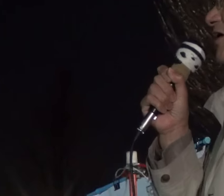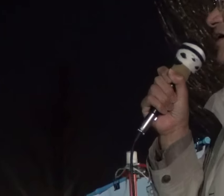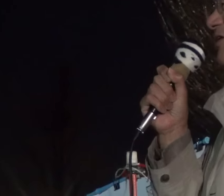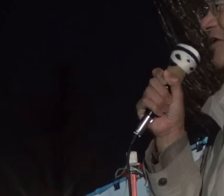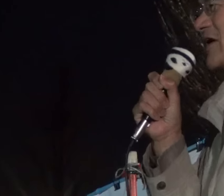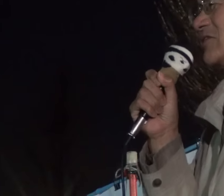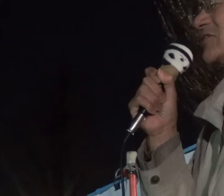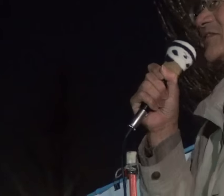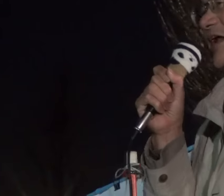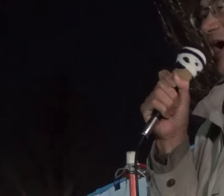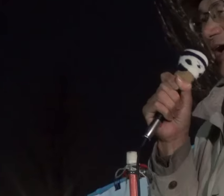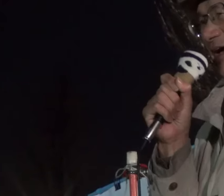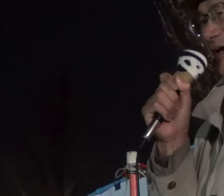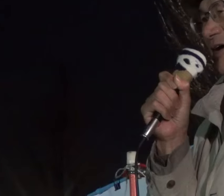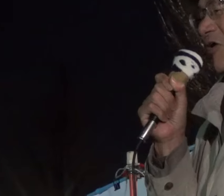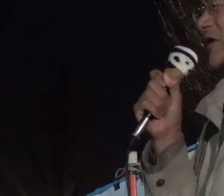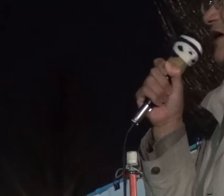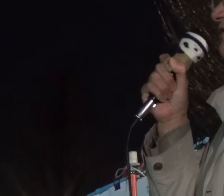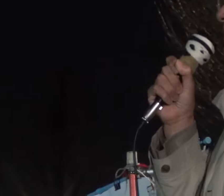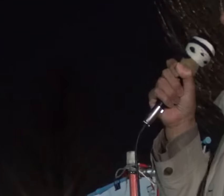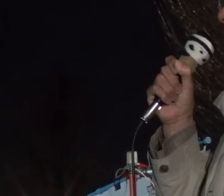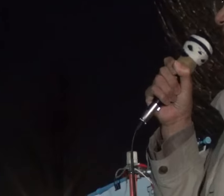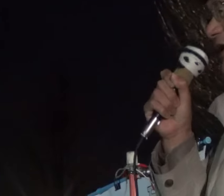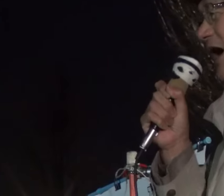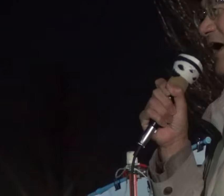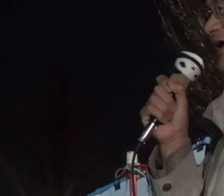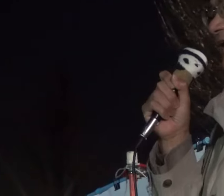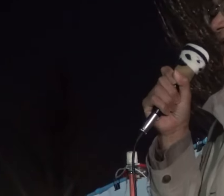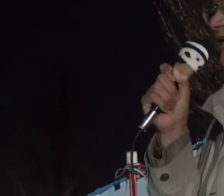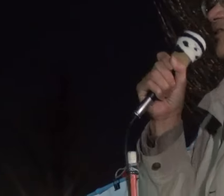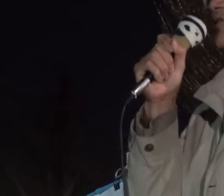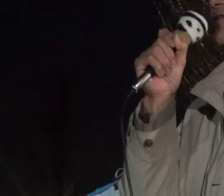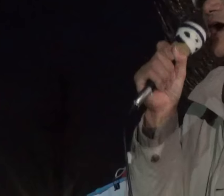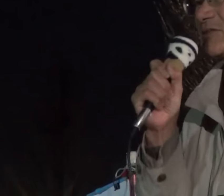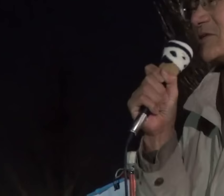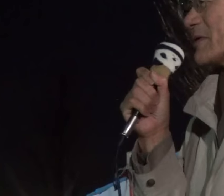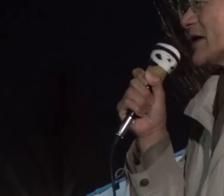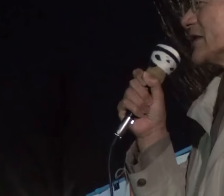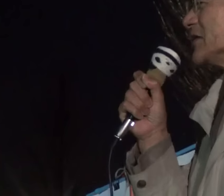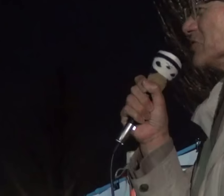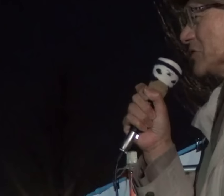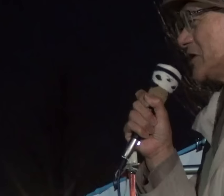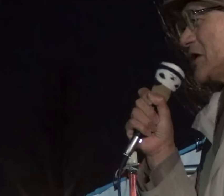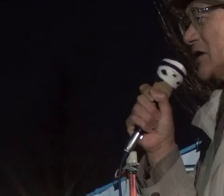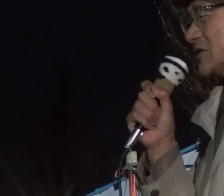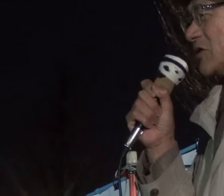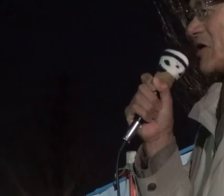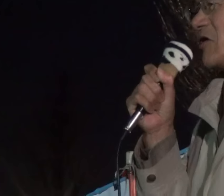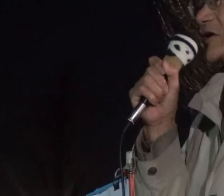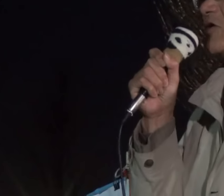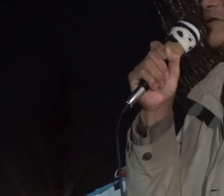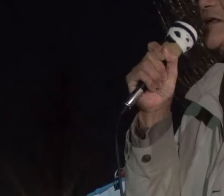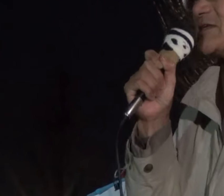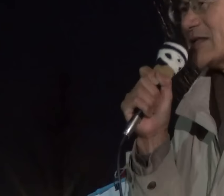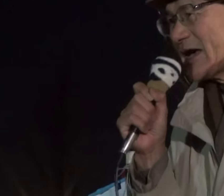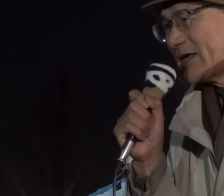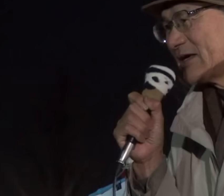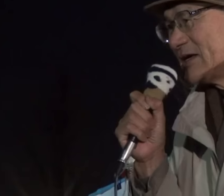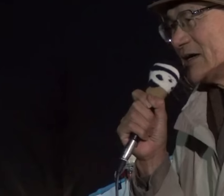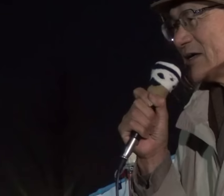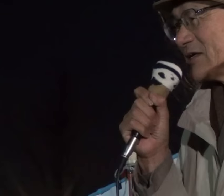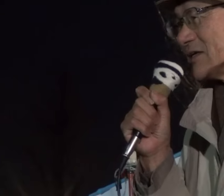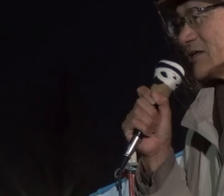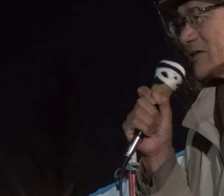う去年おととしから沖縄の民意が幾度となく示されているのに、それを一顧だにしない